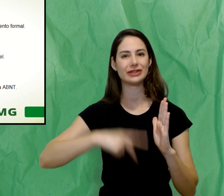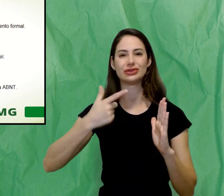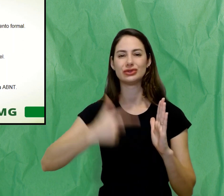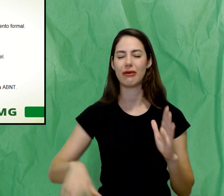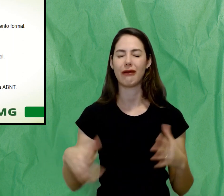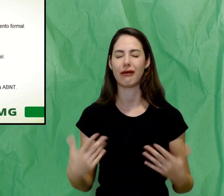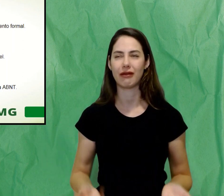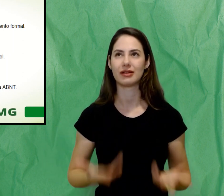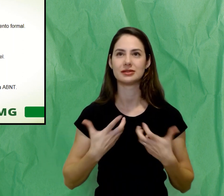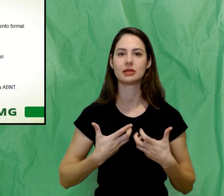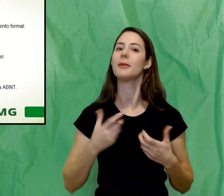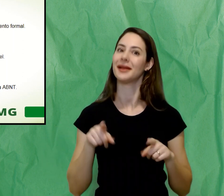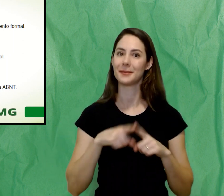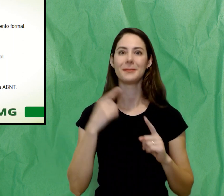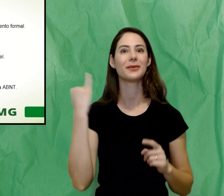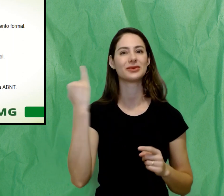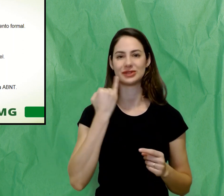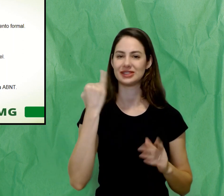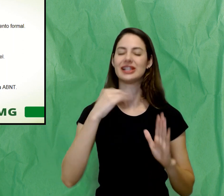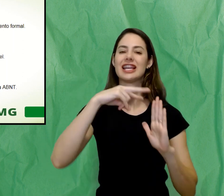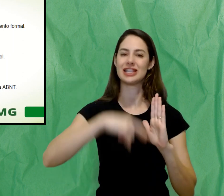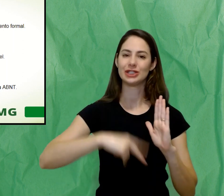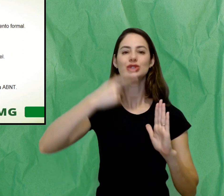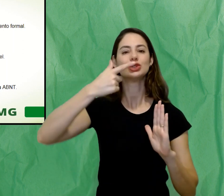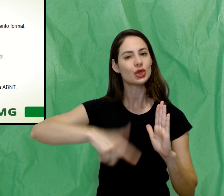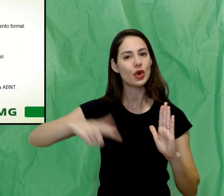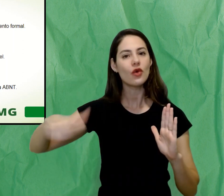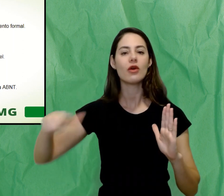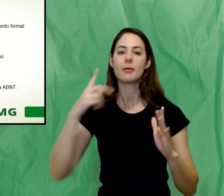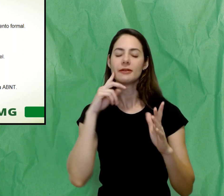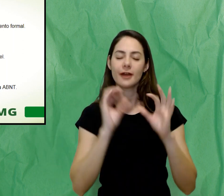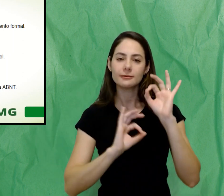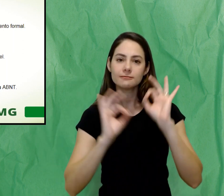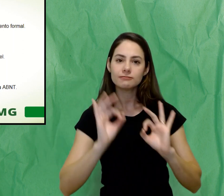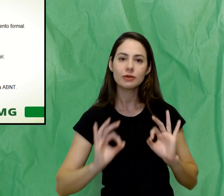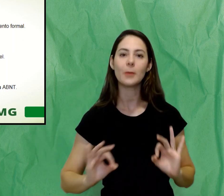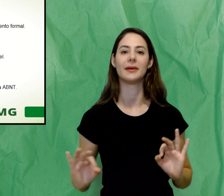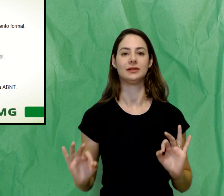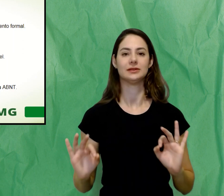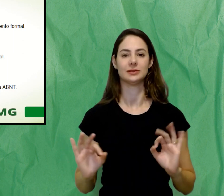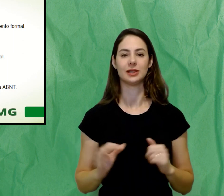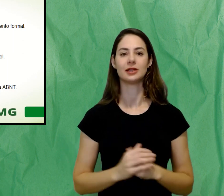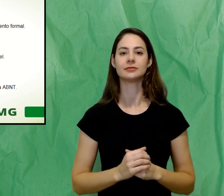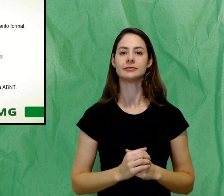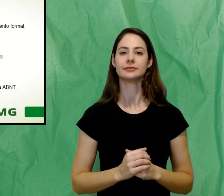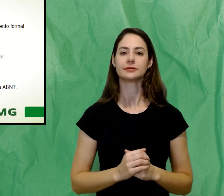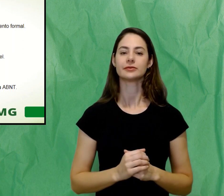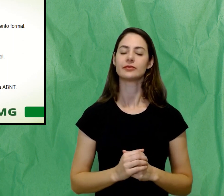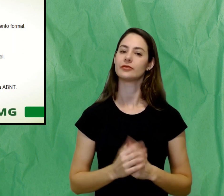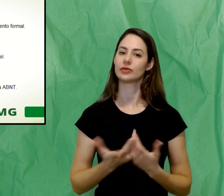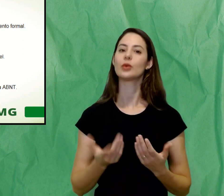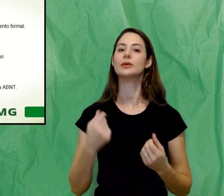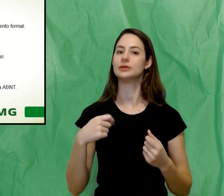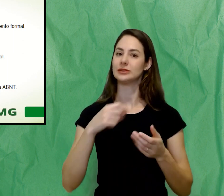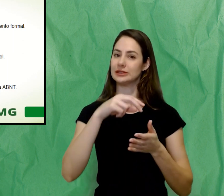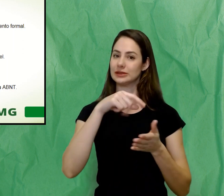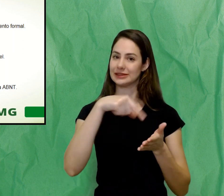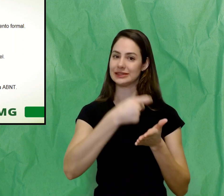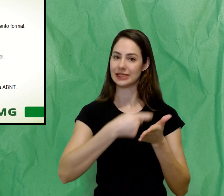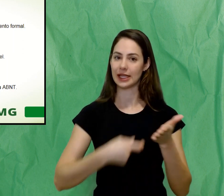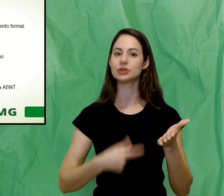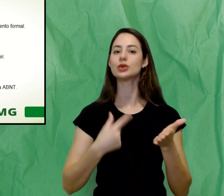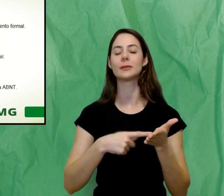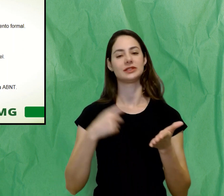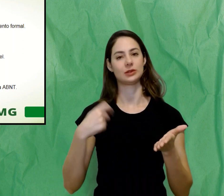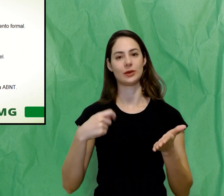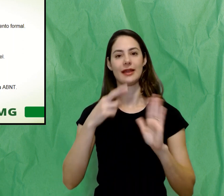muito importante, tá? Porque é ali que a gente vai aparando as arestas do texto. Então, basicamente, o texto ele tem que seguir a